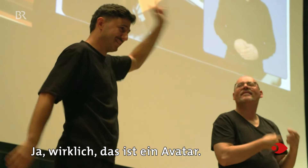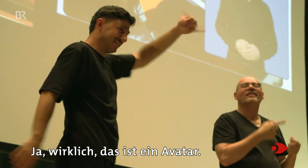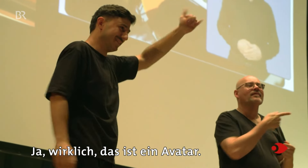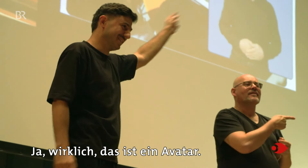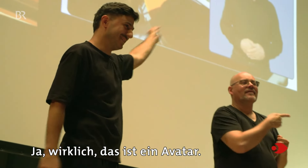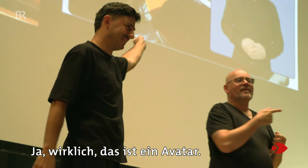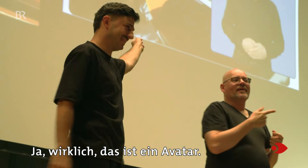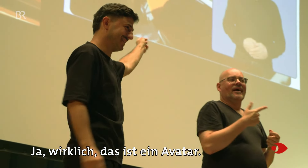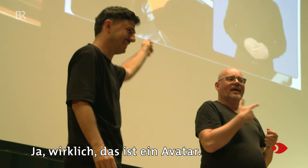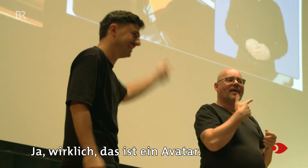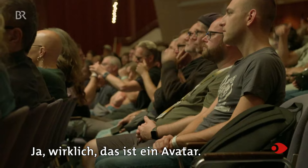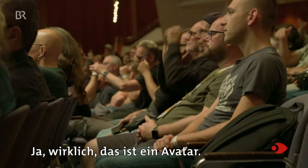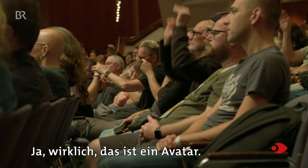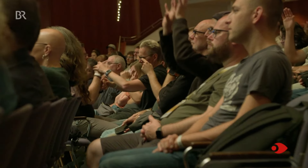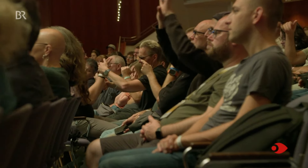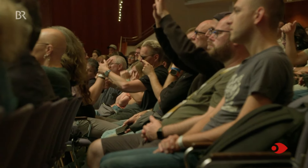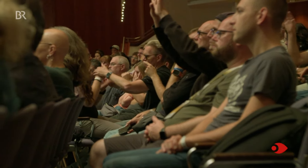ist ein Avatar.